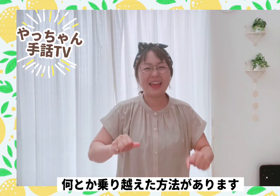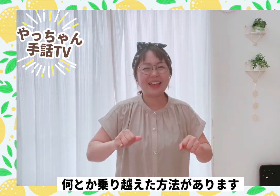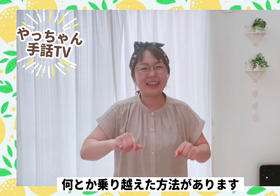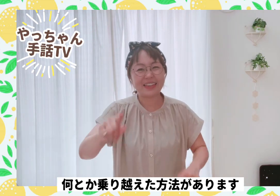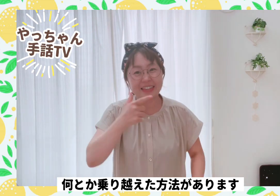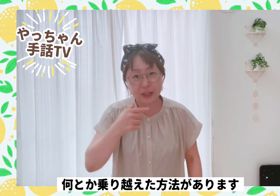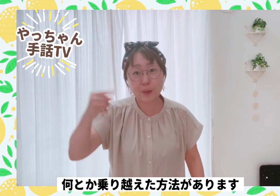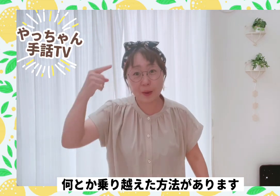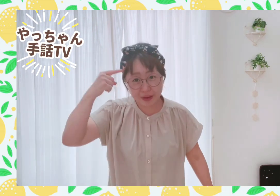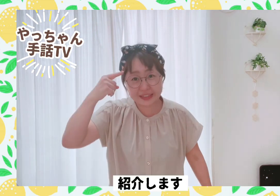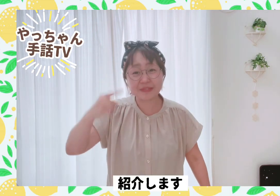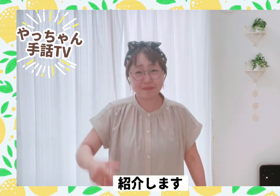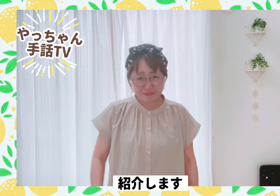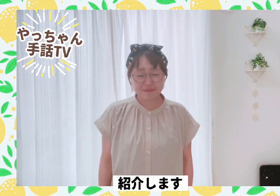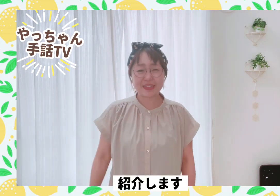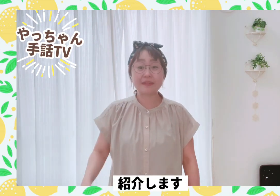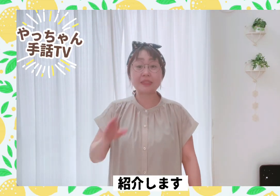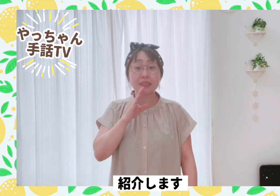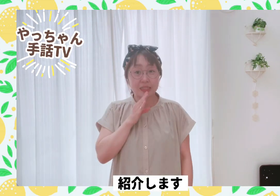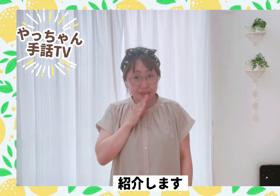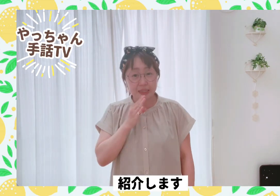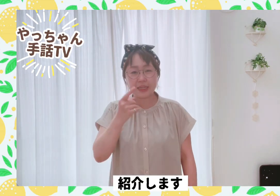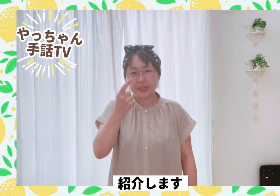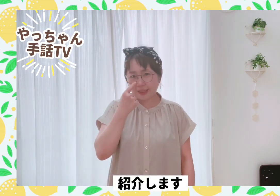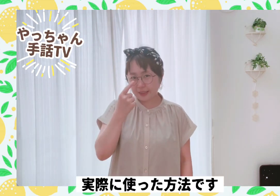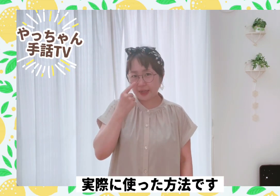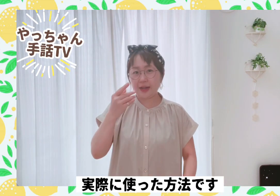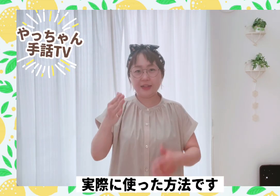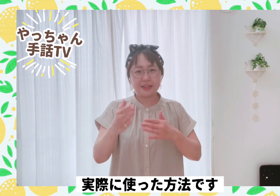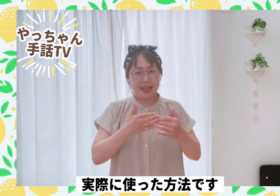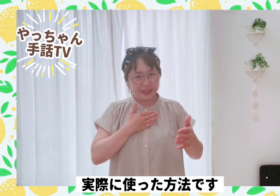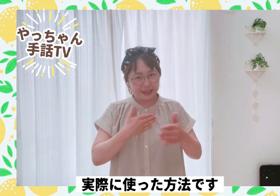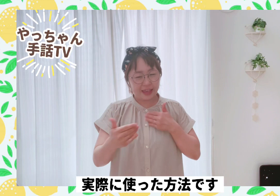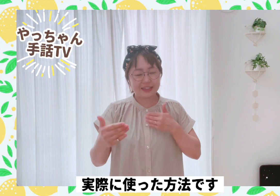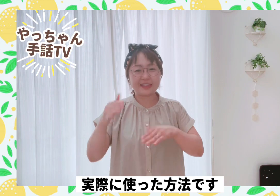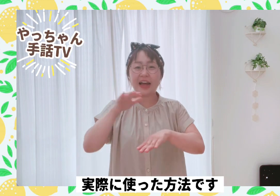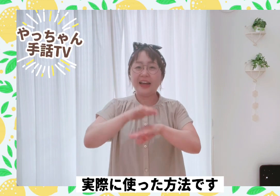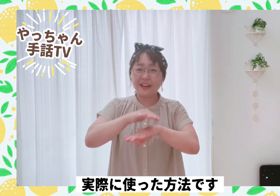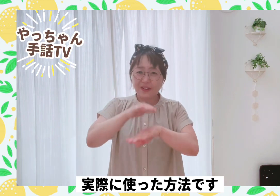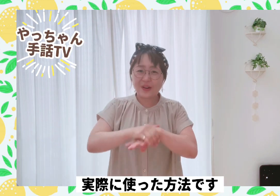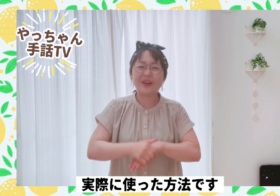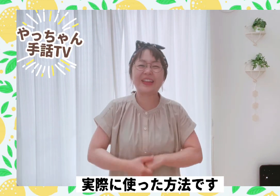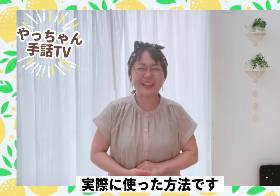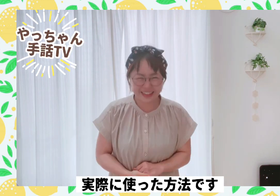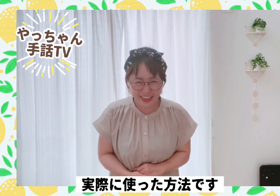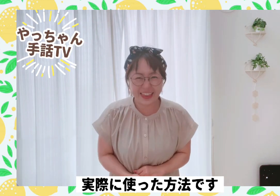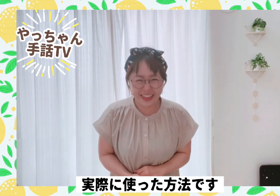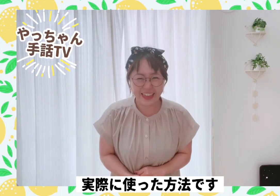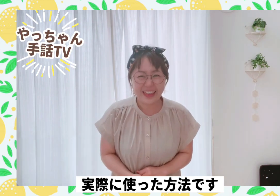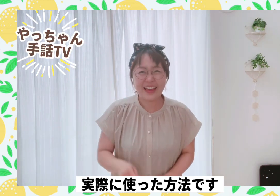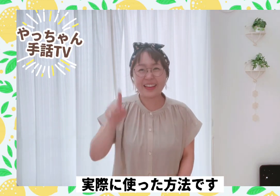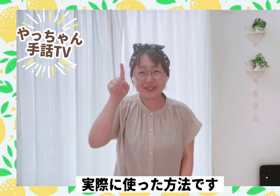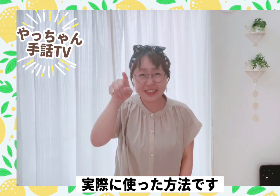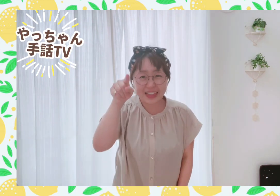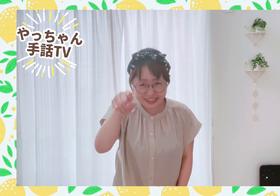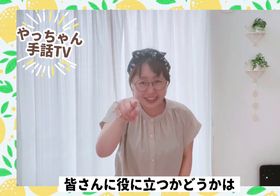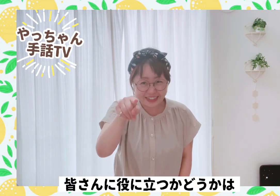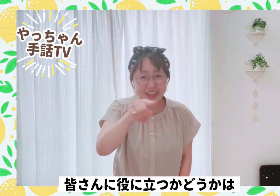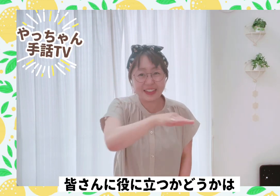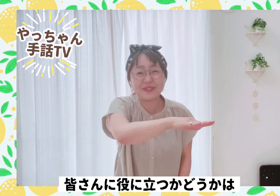、そちらを紹介させていただきたいと思います。実際にやっちゃんが経験した方法です。